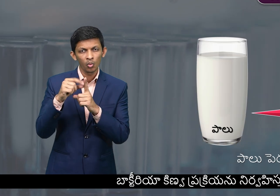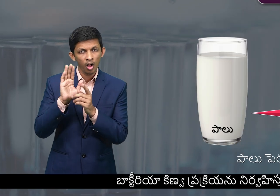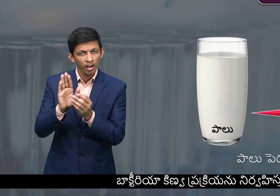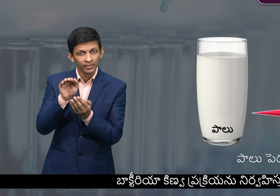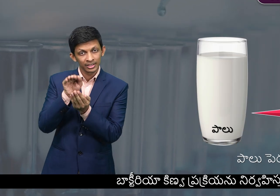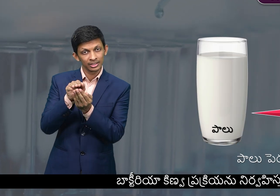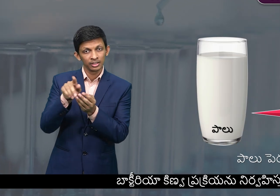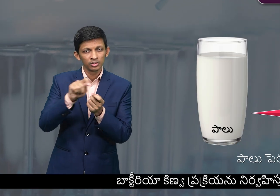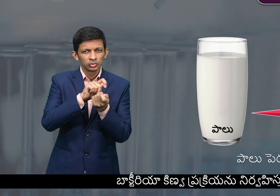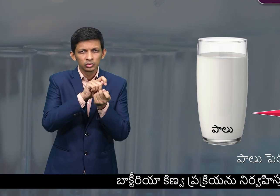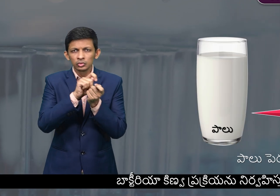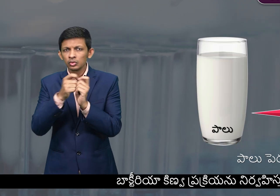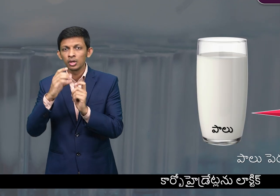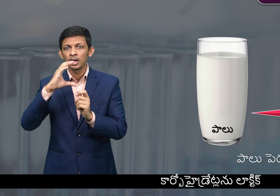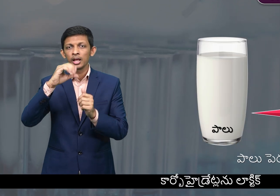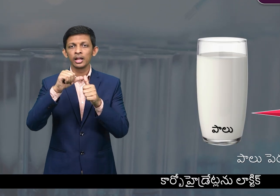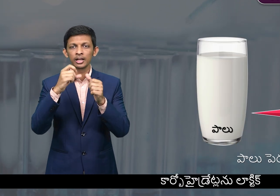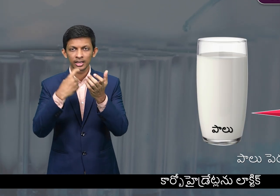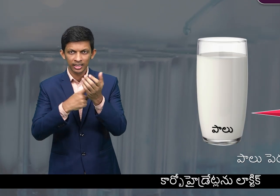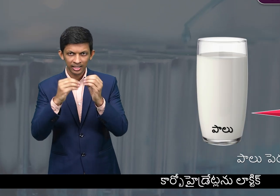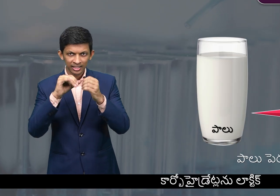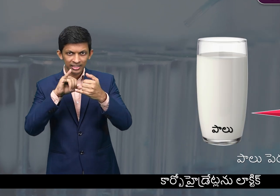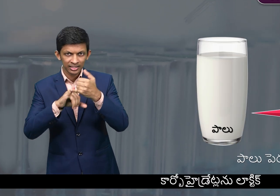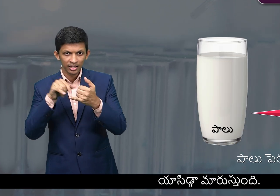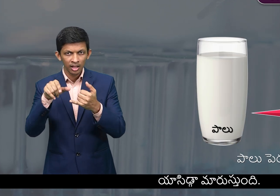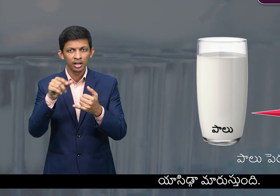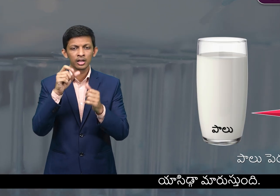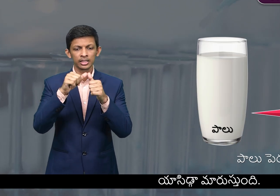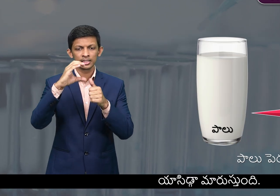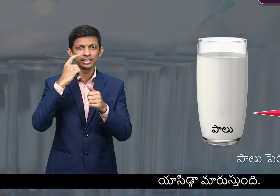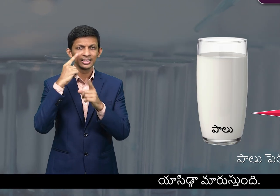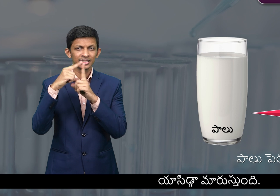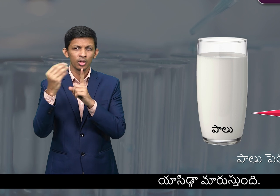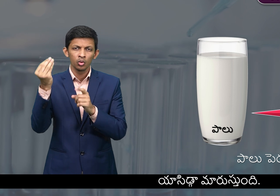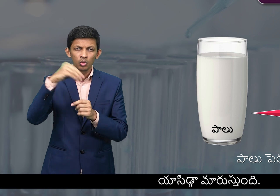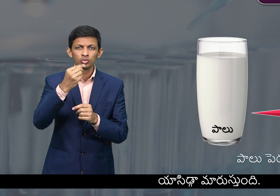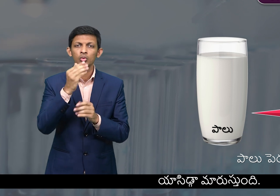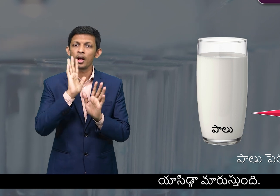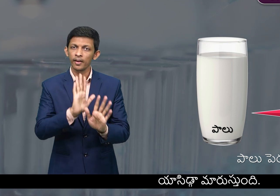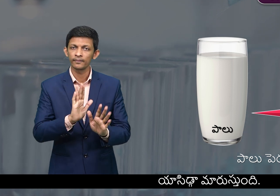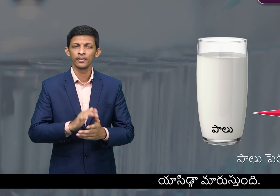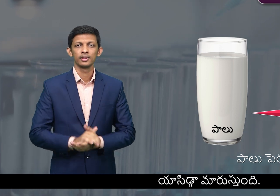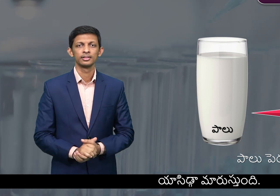బ్యాక్టీరియా కిణ్వ ప్రక్రియను నిర్వహిస్తుంది. కార్బోహైడ్రేట్లను లాక్టిక్ యాసిడ్గా మారుస్తుంది.